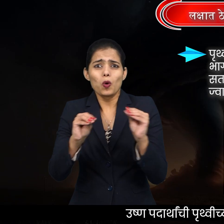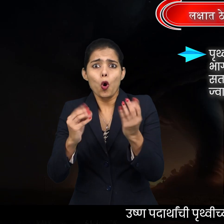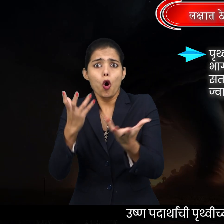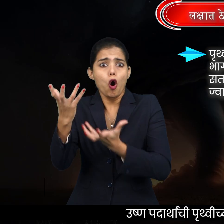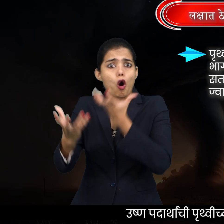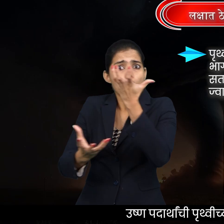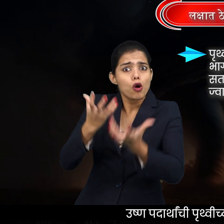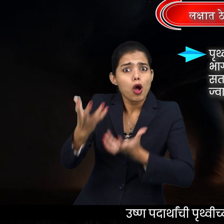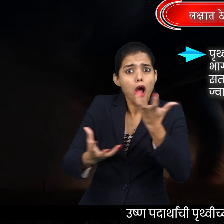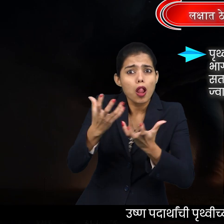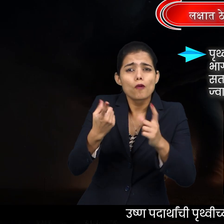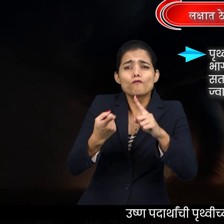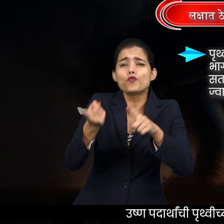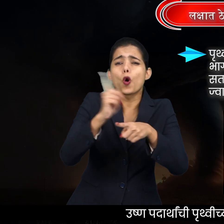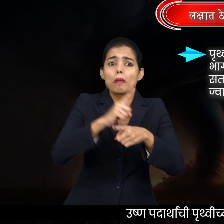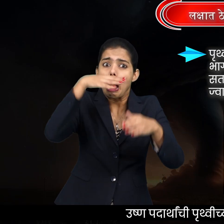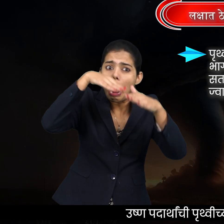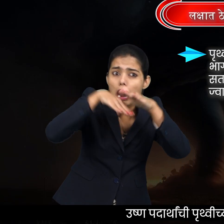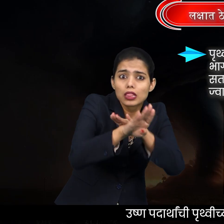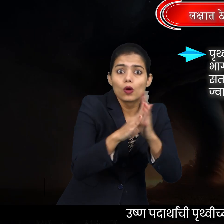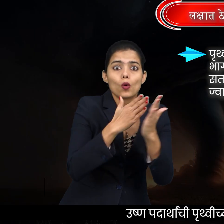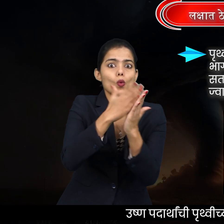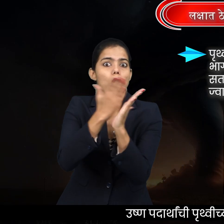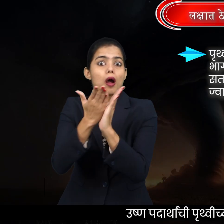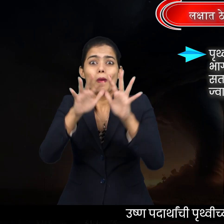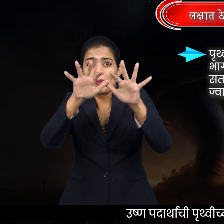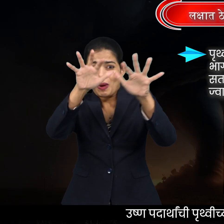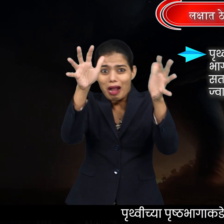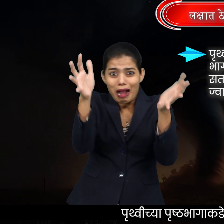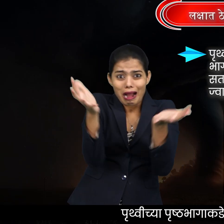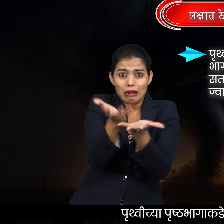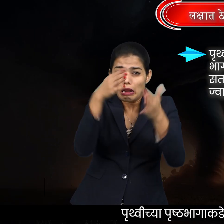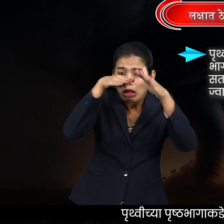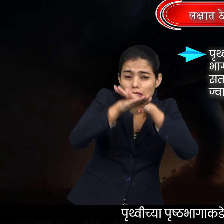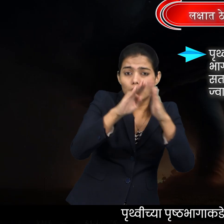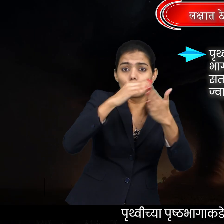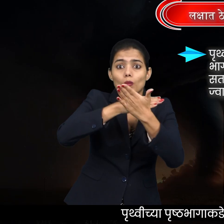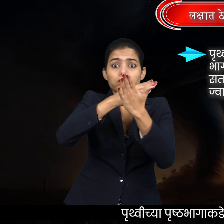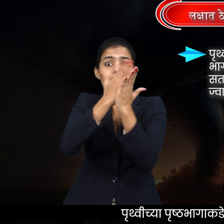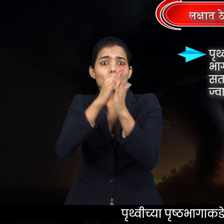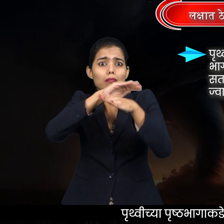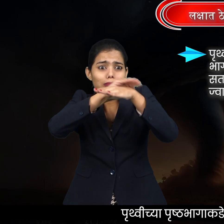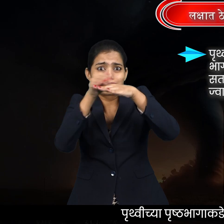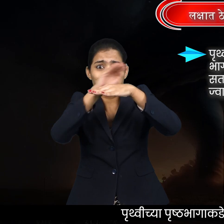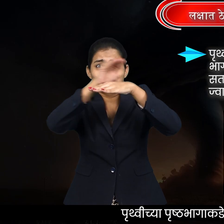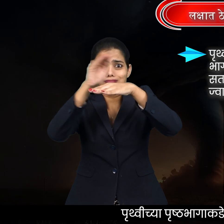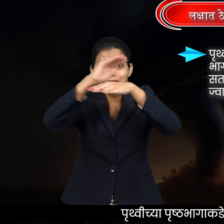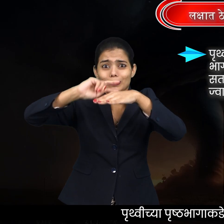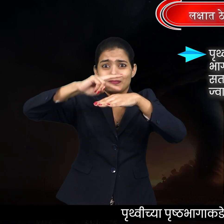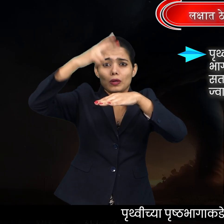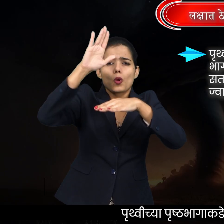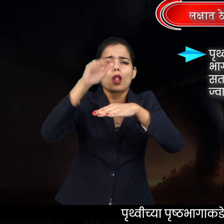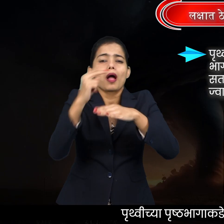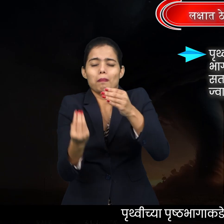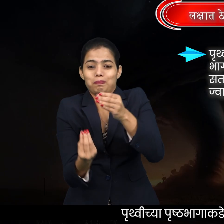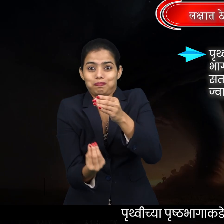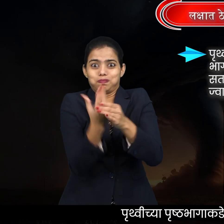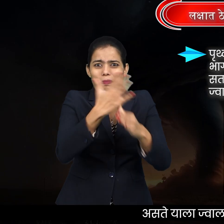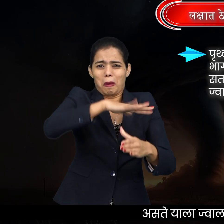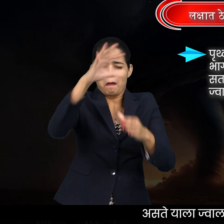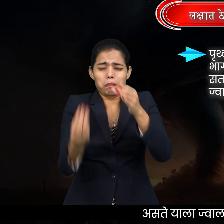उष्ण पदार्थीचे पृथ्वीच्या आतील भागातून पृथ्वीच्या पृष्ठभागांकडे सतत हालचाल